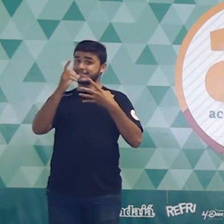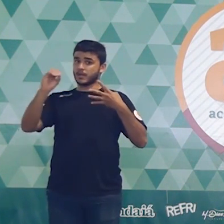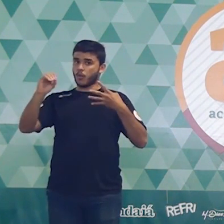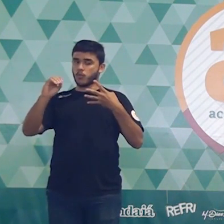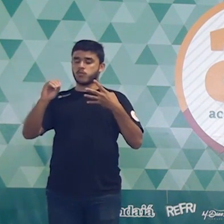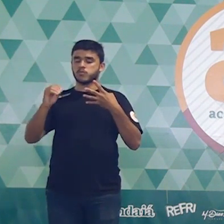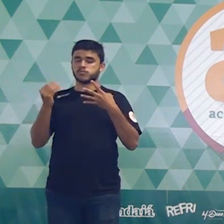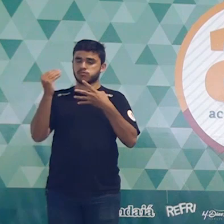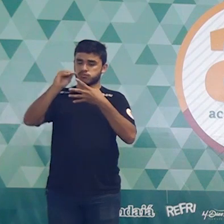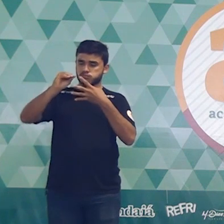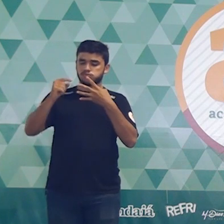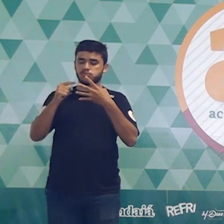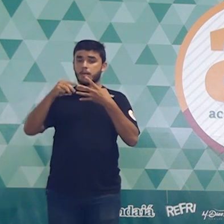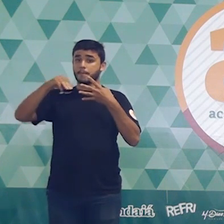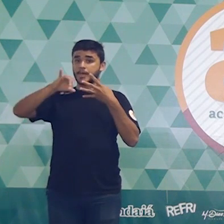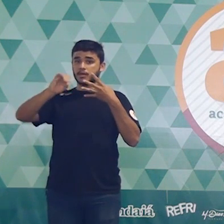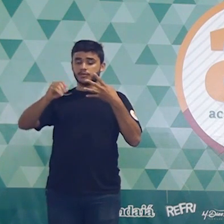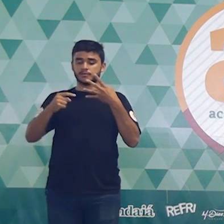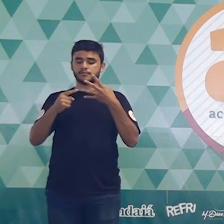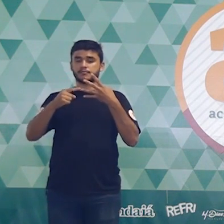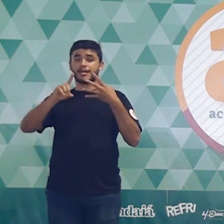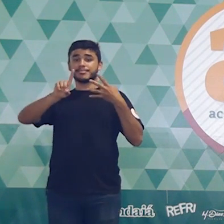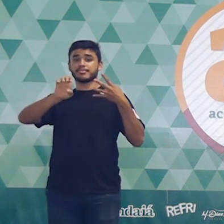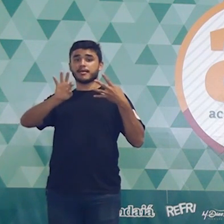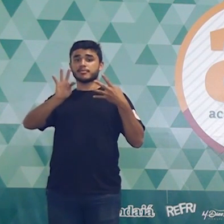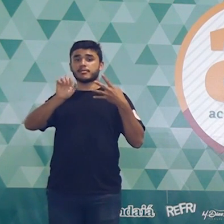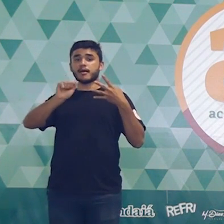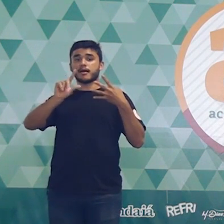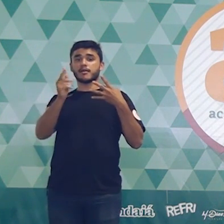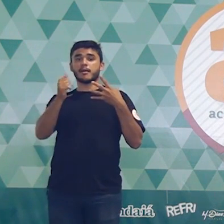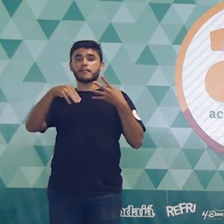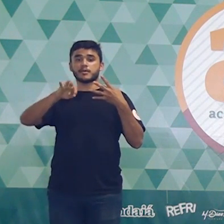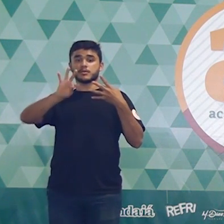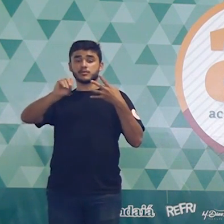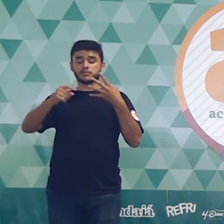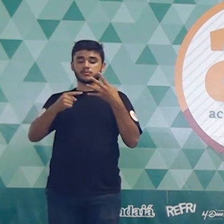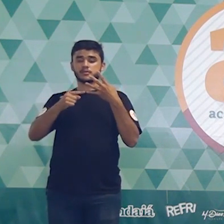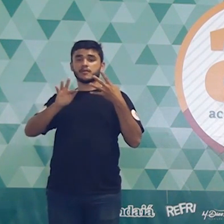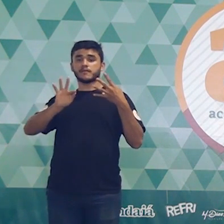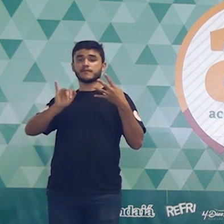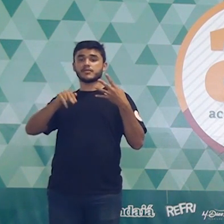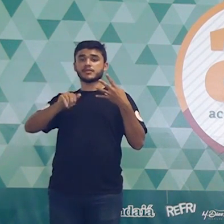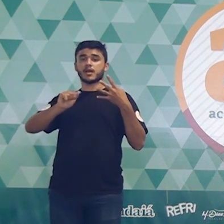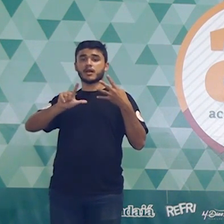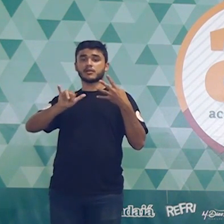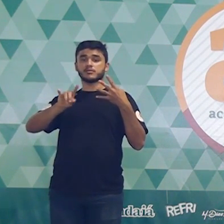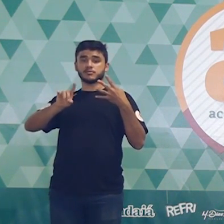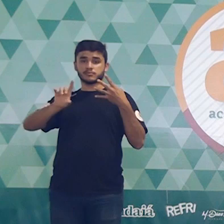dizer um meio, eu vou ter que fazer um detalhamento e eu vou ter que ter uma finalidade.